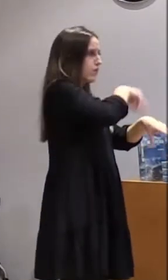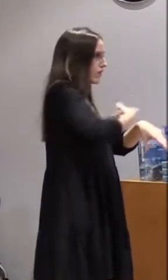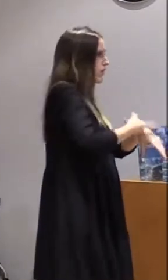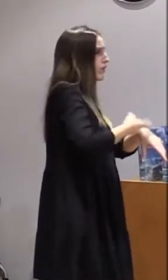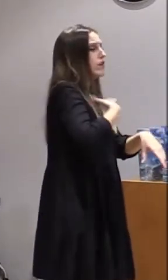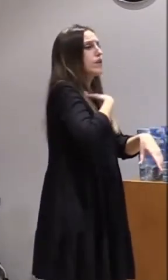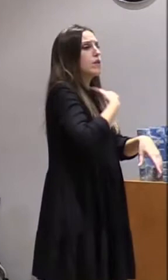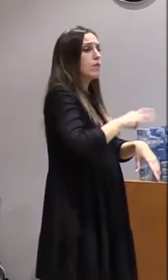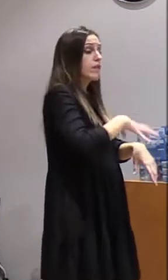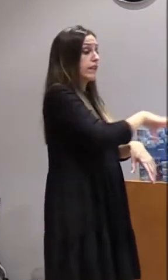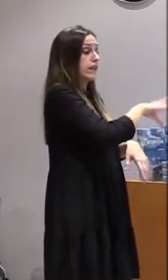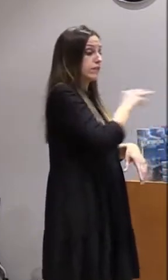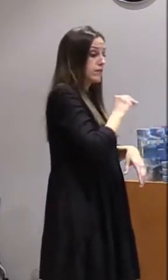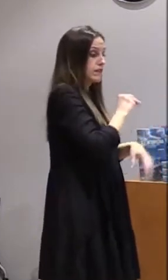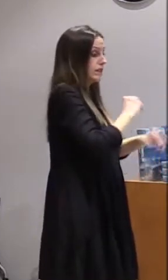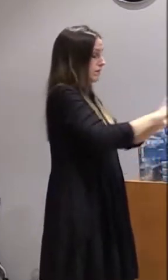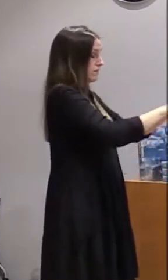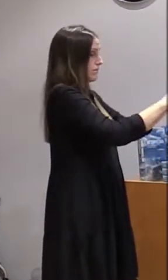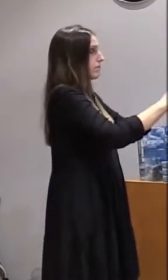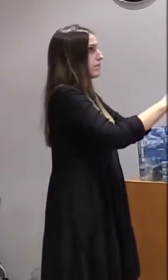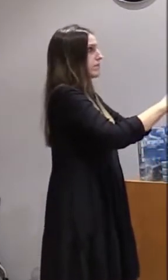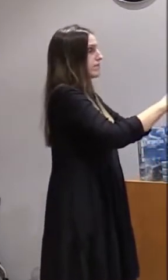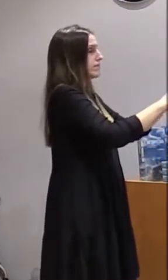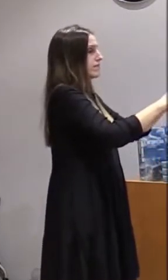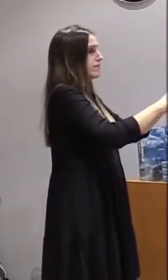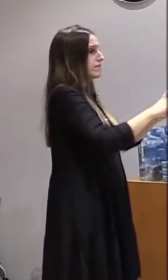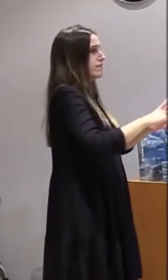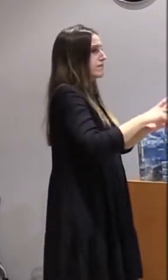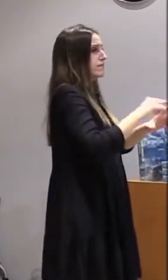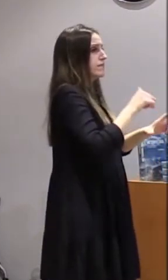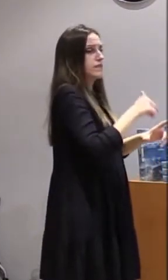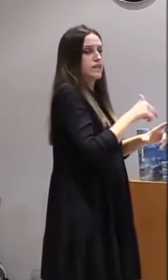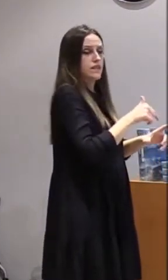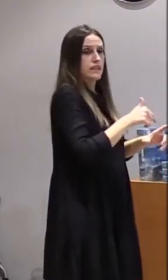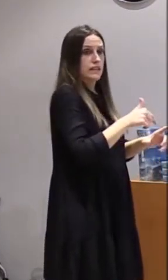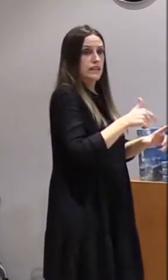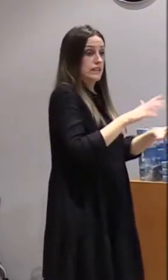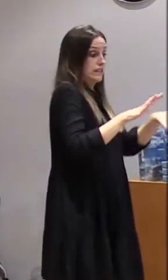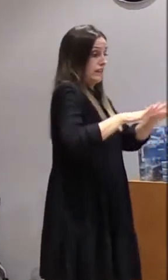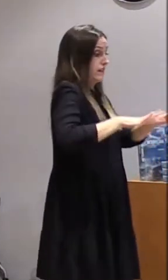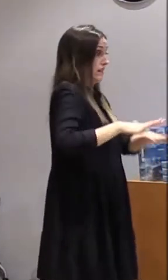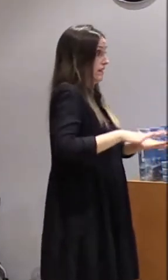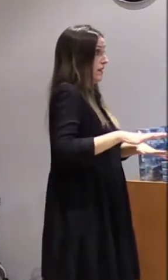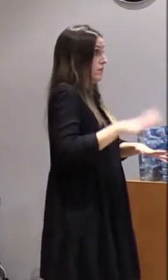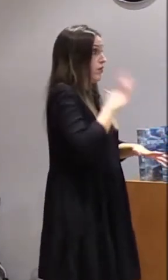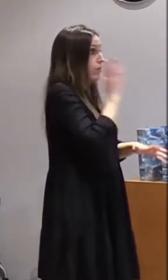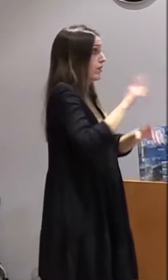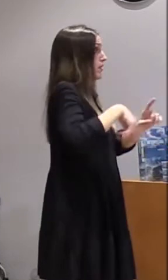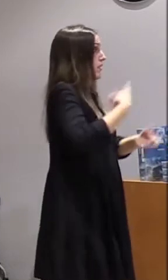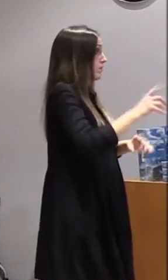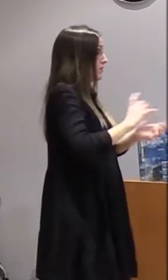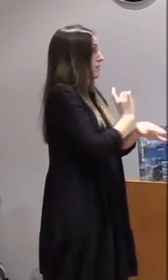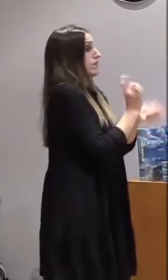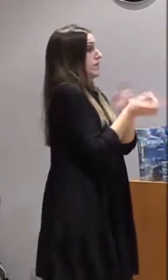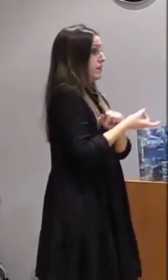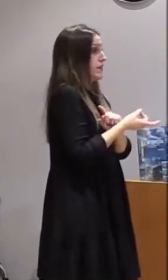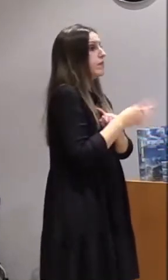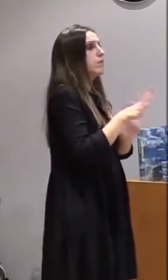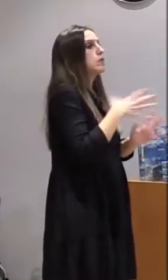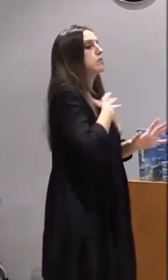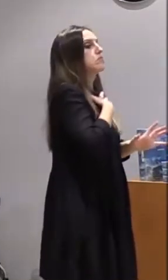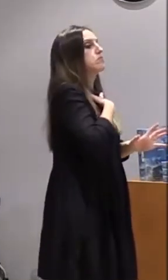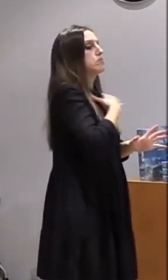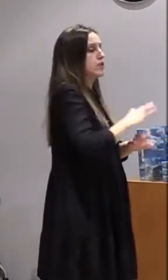capaz de captar ese instante que es dinámico, porque al cabo de un rato va a cambiar, pero lo conseguía